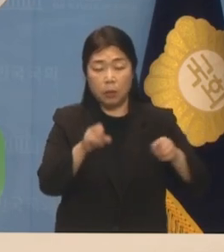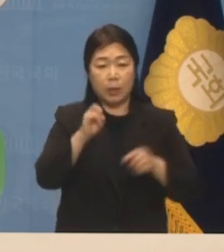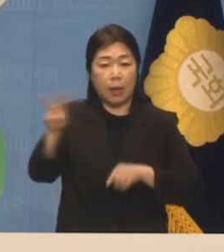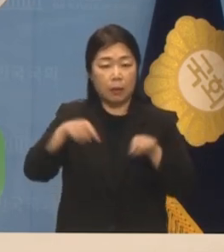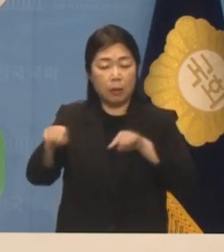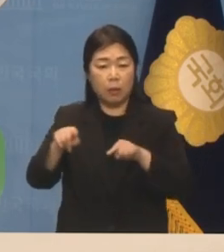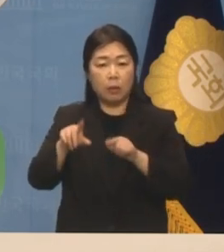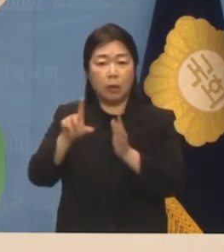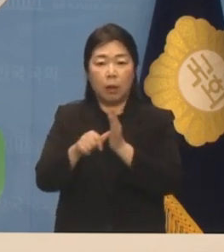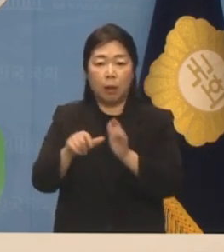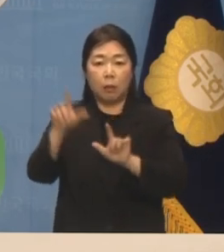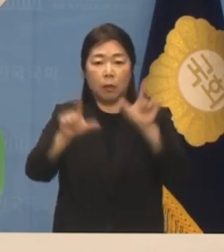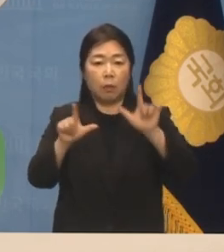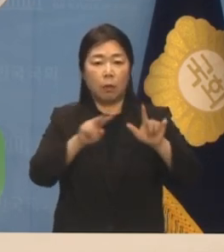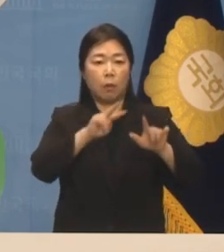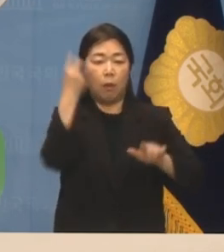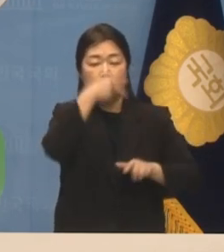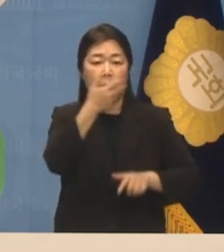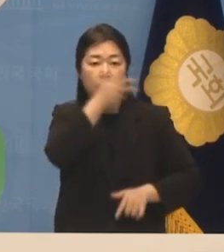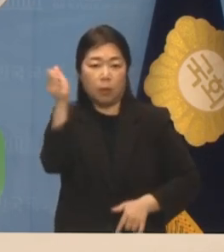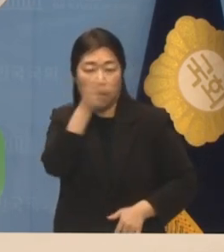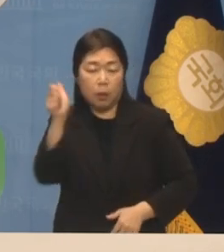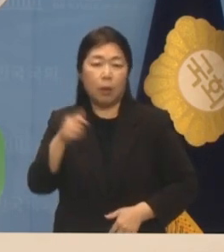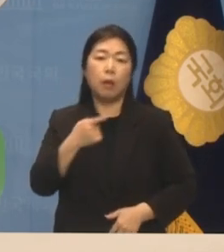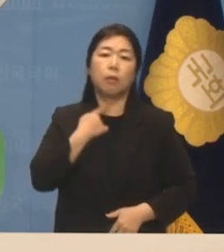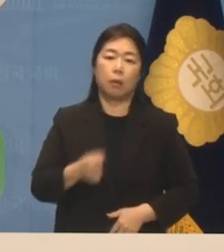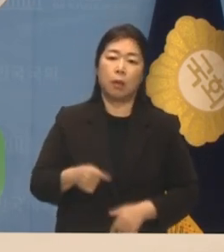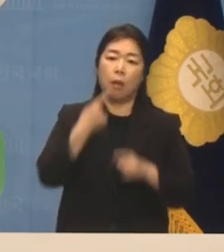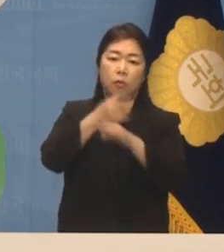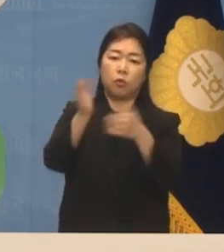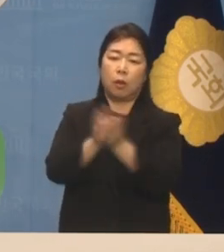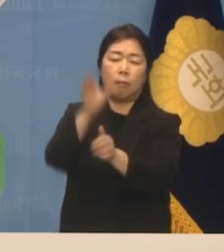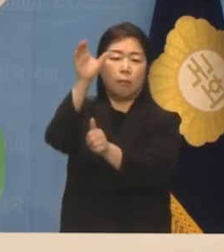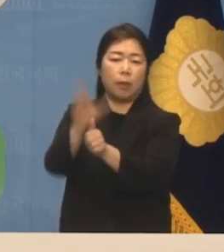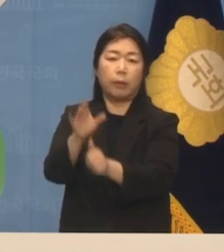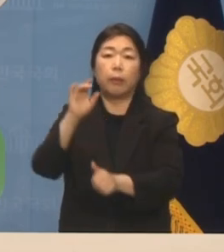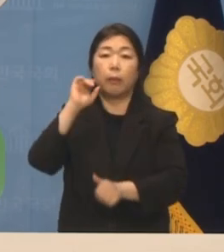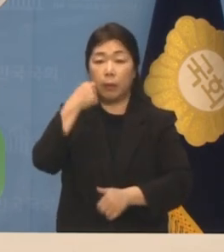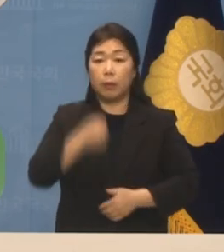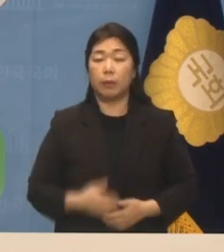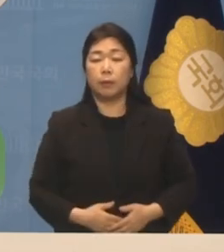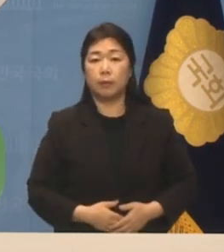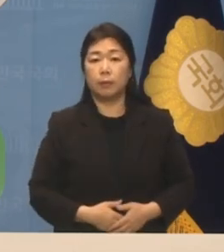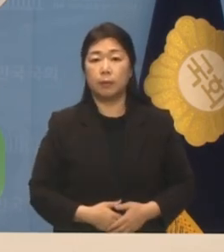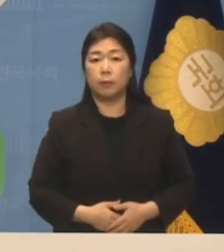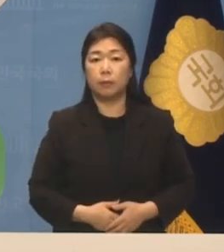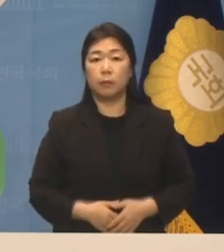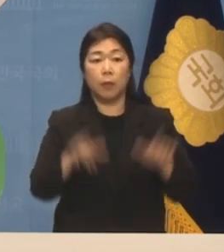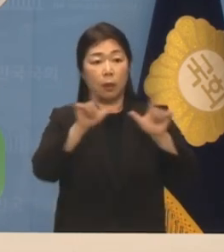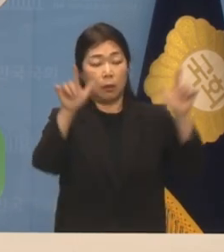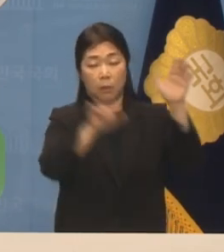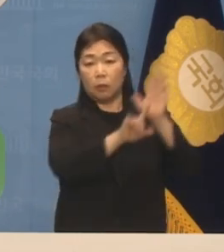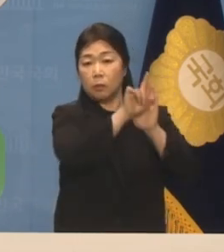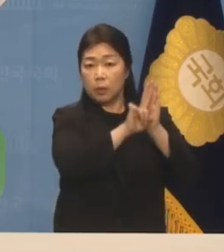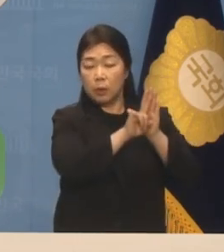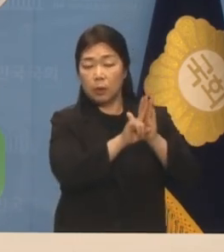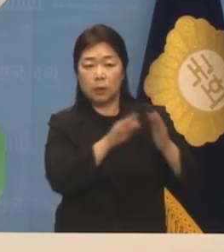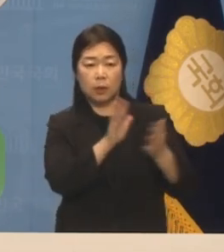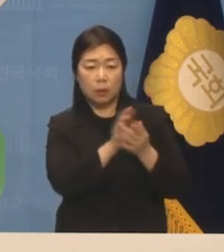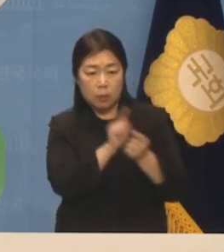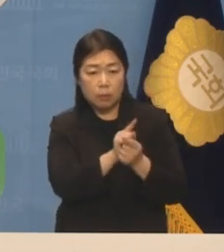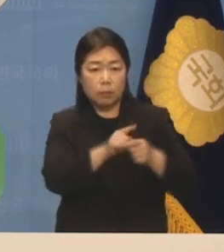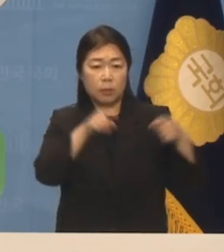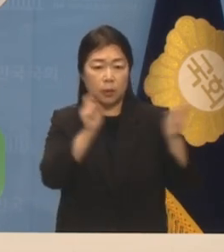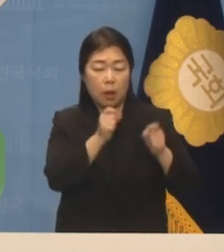때 태도가 다른 민주당에게만 정권 심판을 맡길 수 없습니다. 기후위기에 맞서겠다는